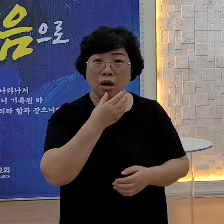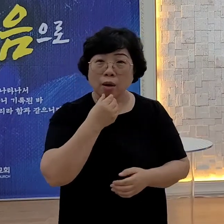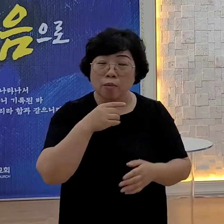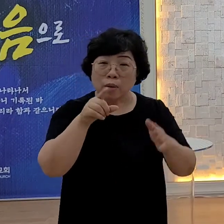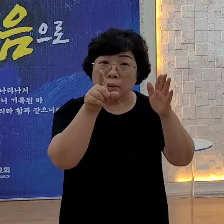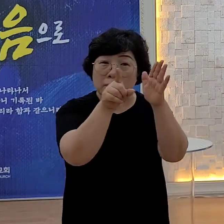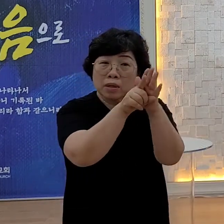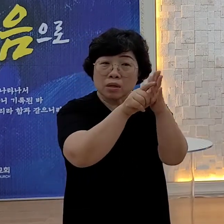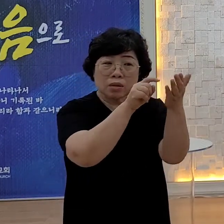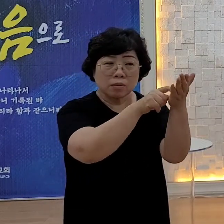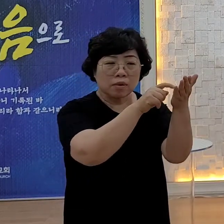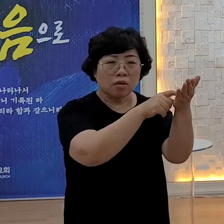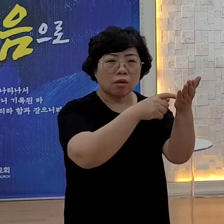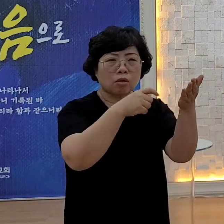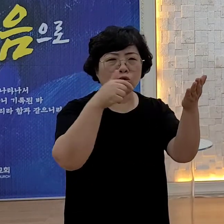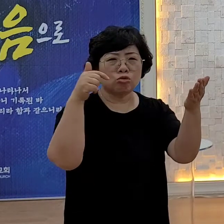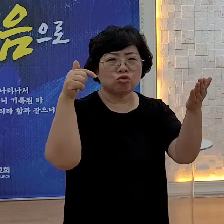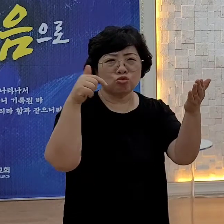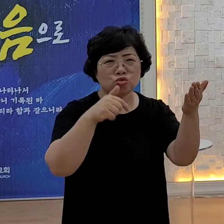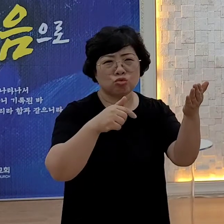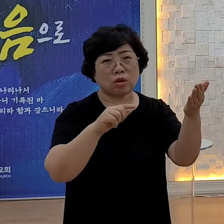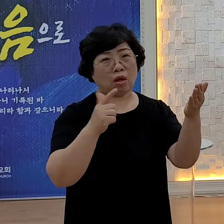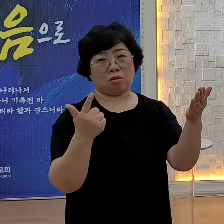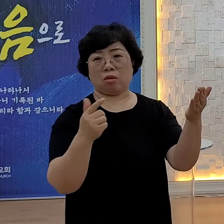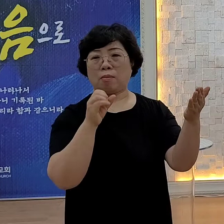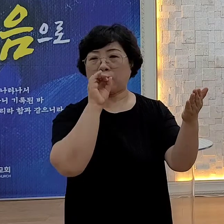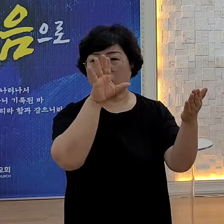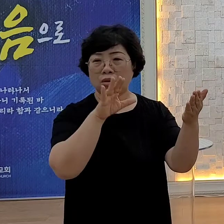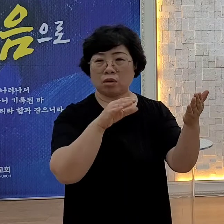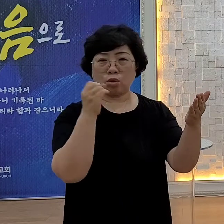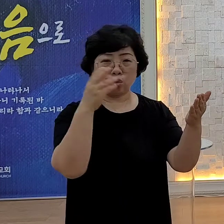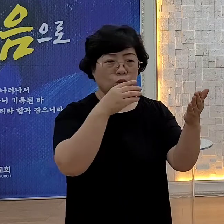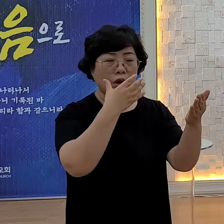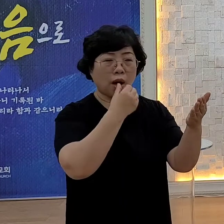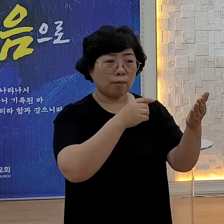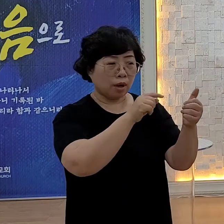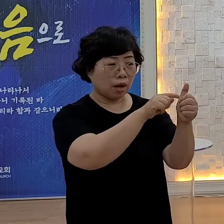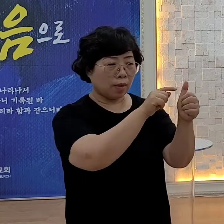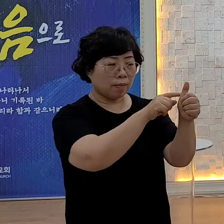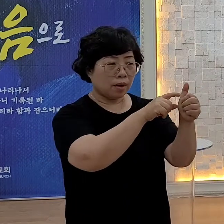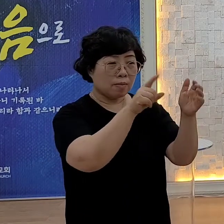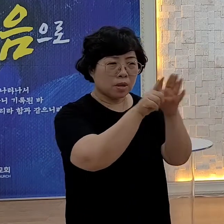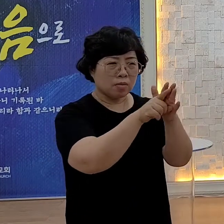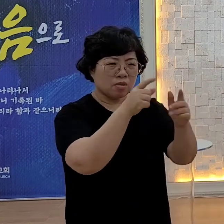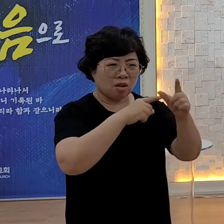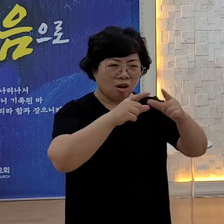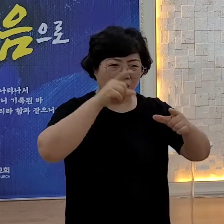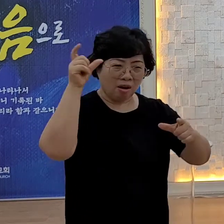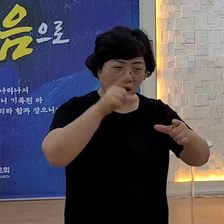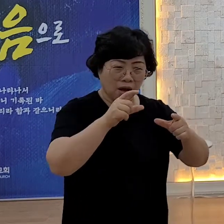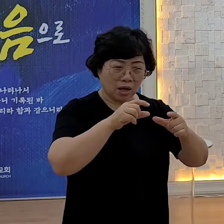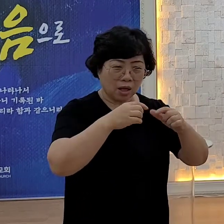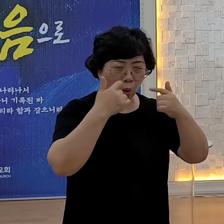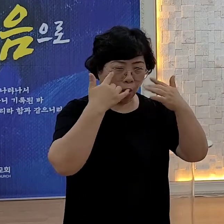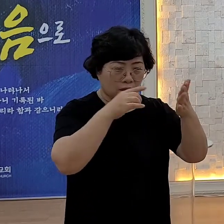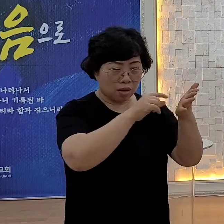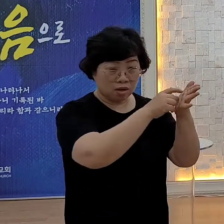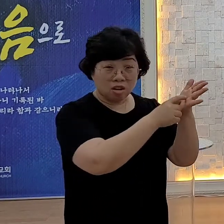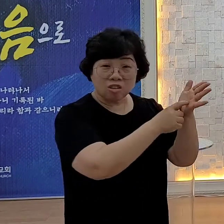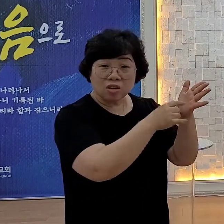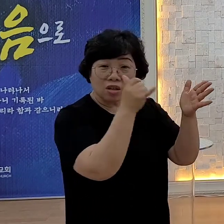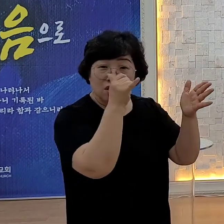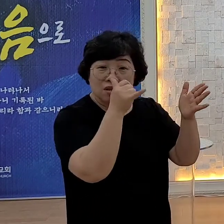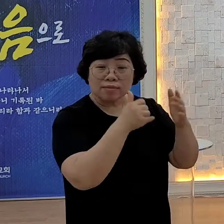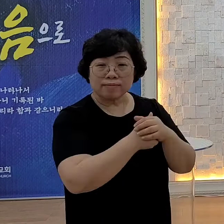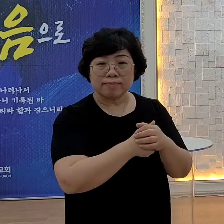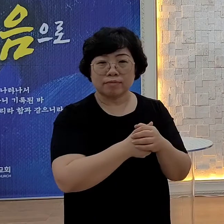믿음은 약해지지 아니하였다. 그리고 그의 믿음은 더 견고해졌다. 이렇게 말씀하고 있지